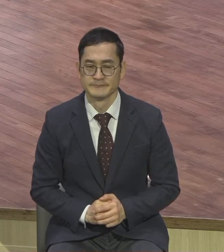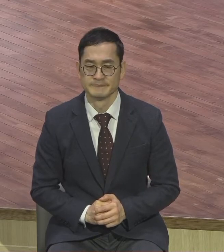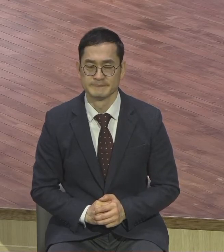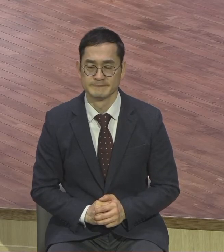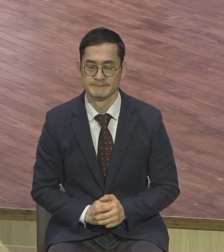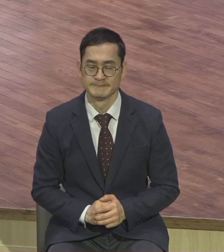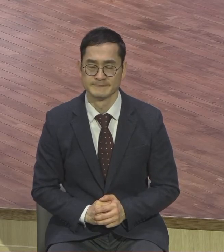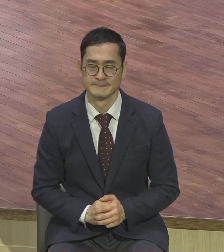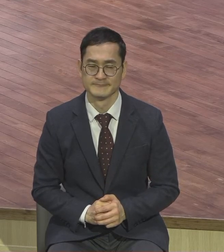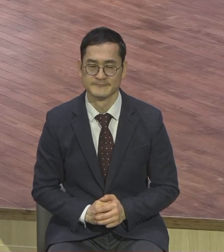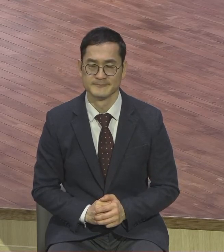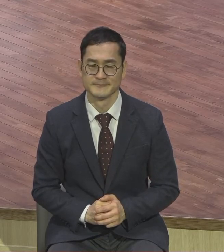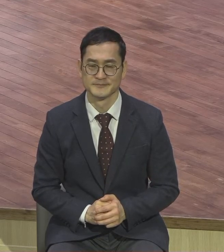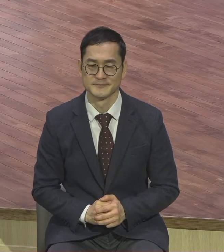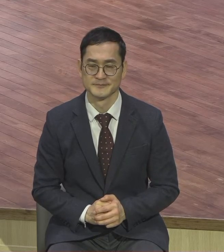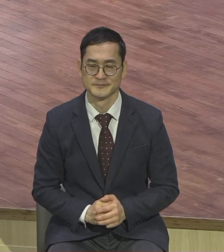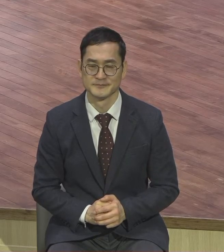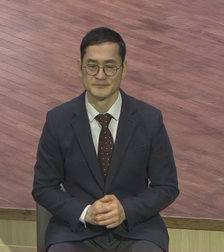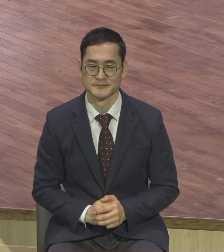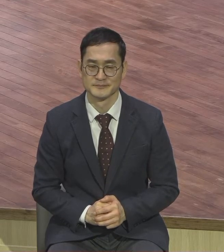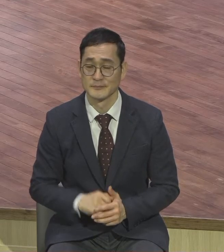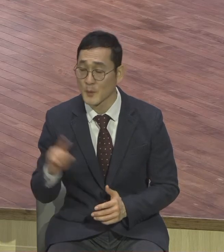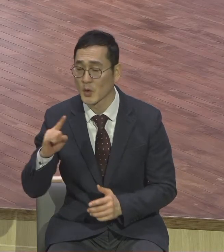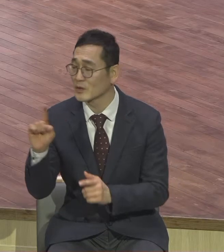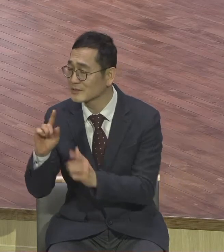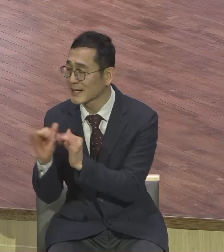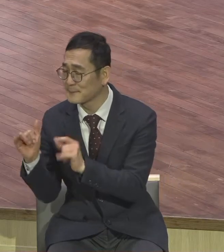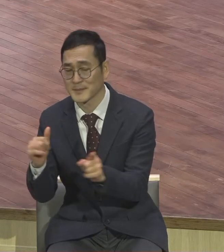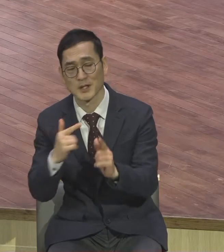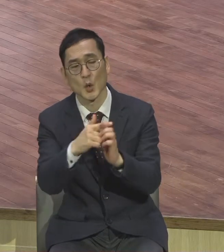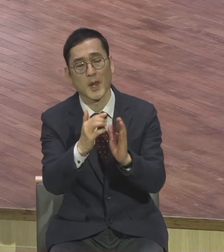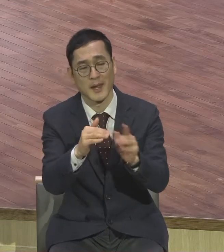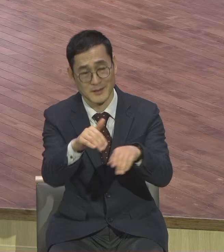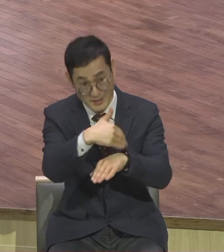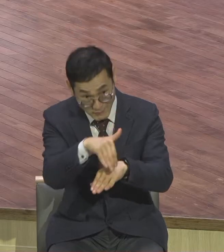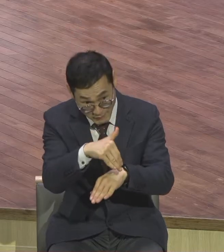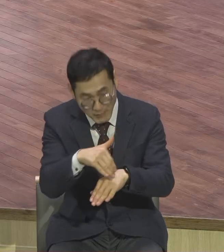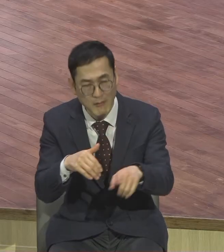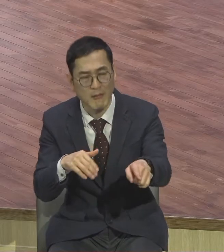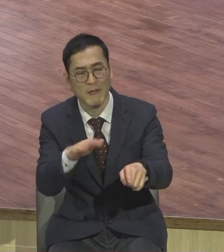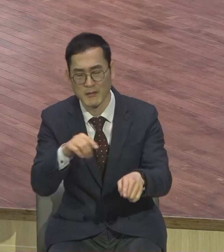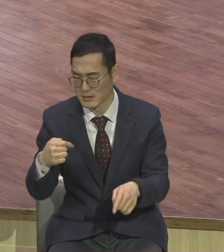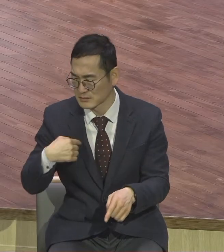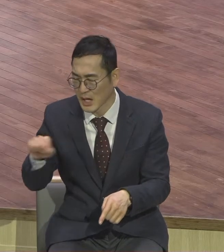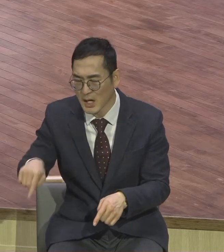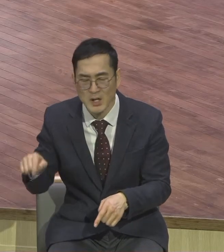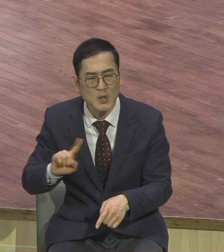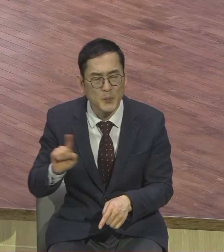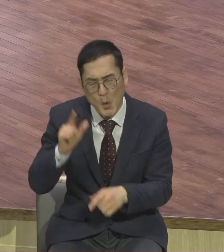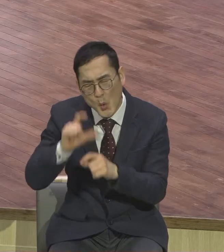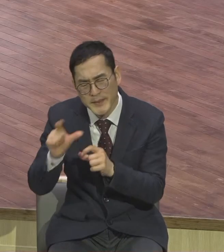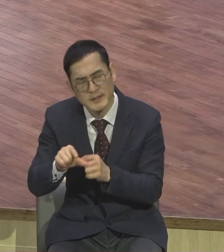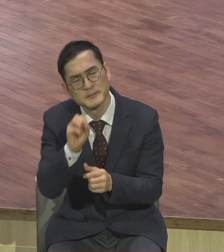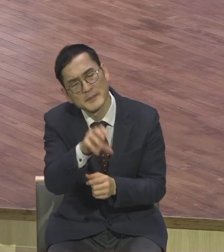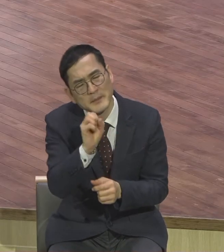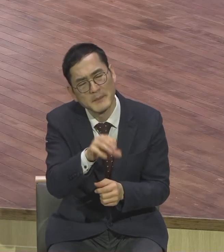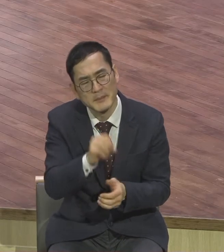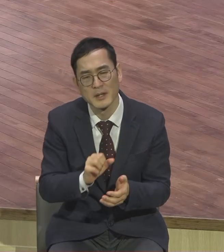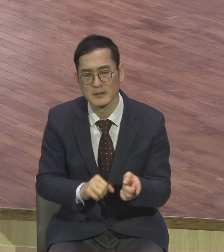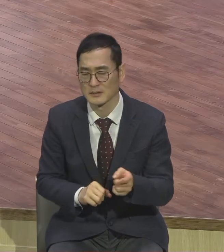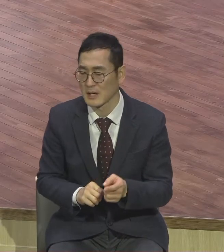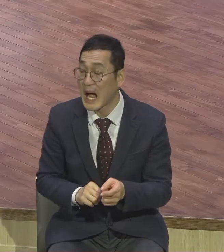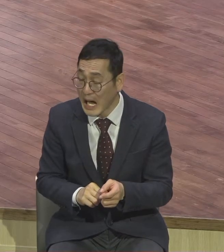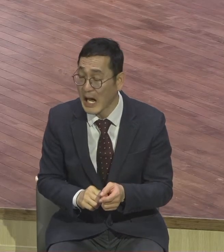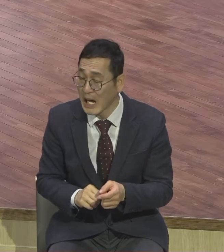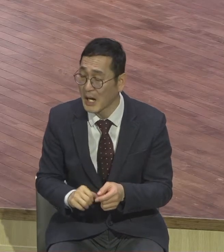다니는 줄 알고 찾아왔는데 그 사람 영적 분석을 영적 진단을 못해가지고 딴소리야 딴소리 불신자가